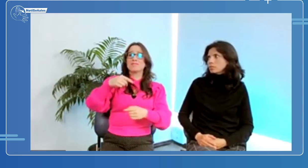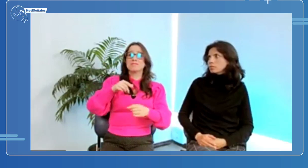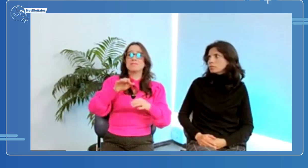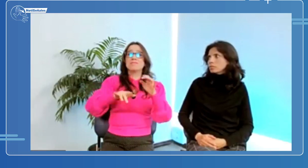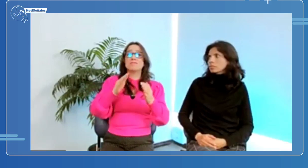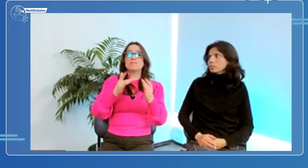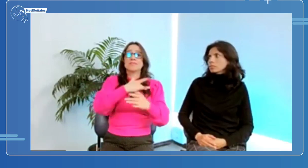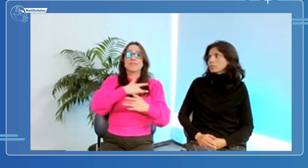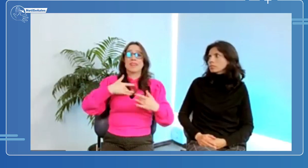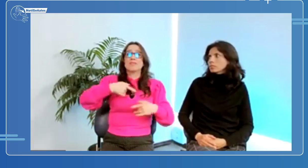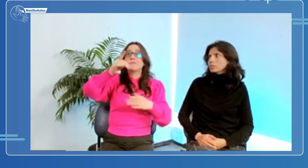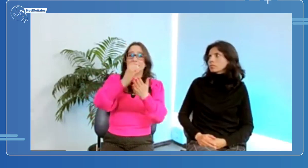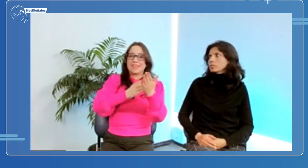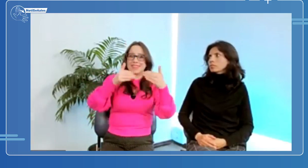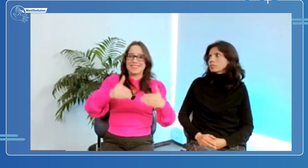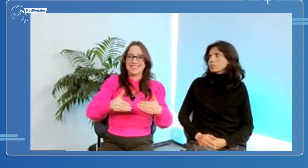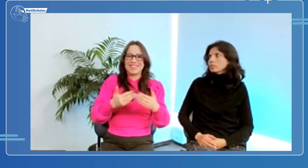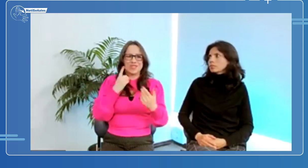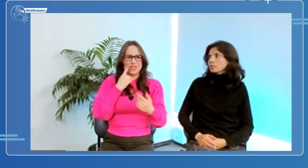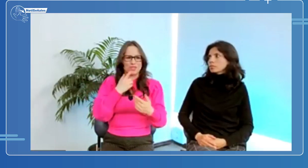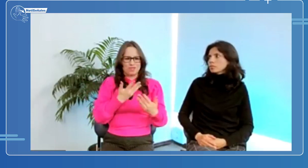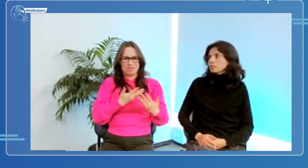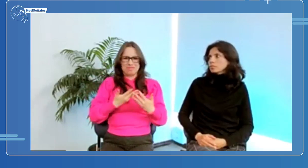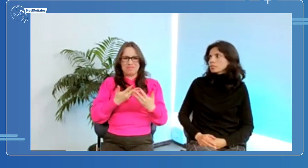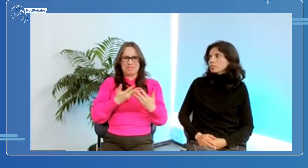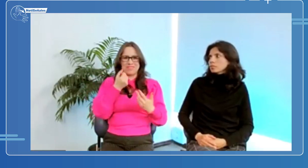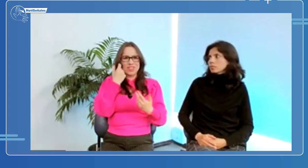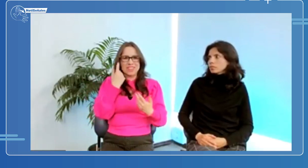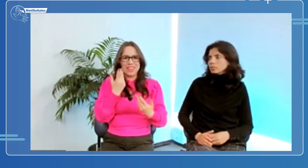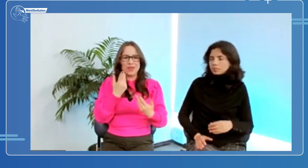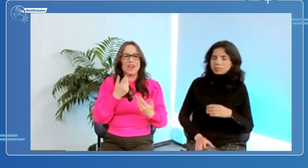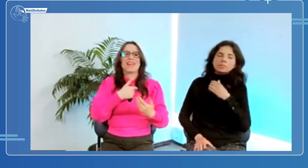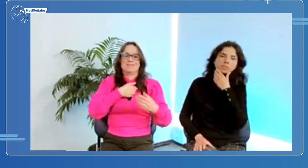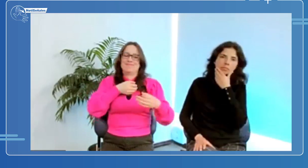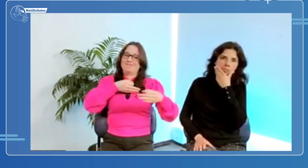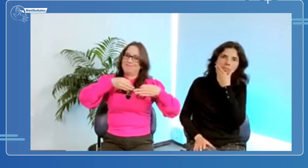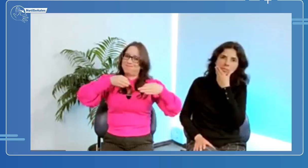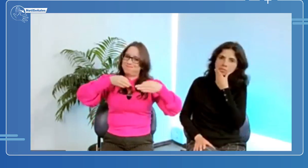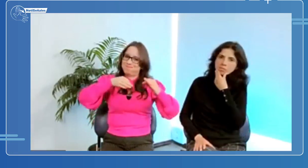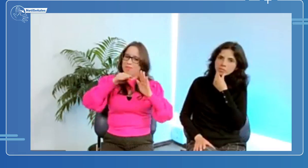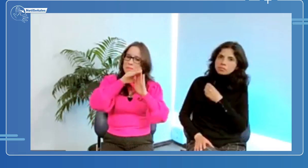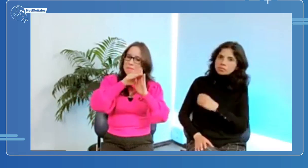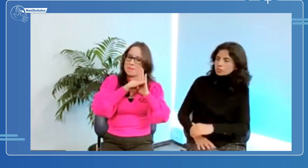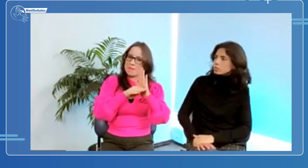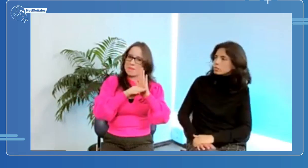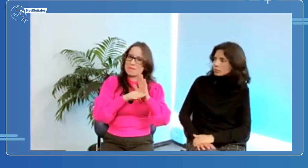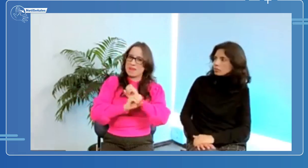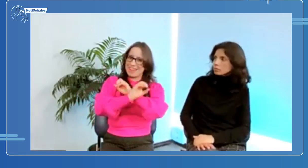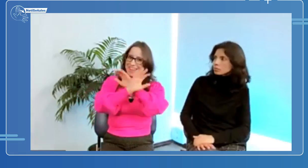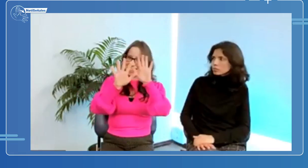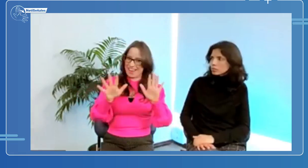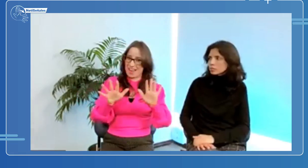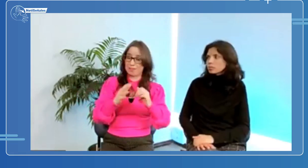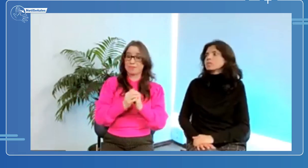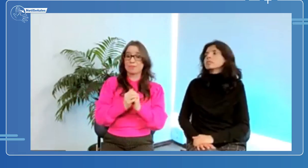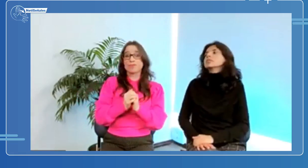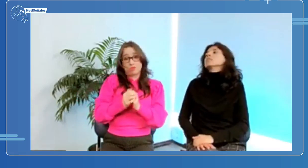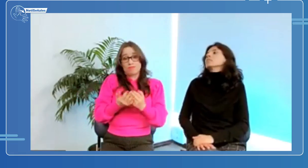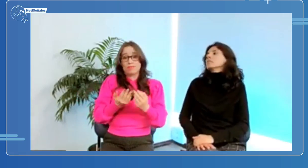es el trámite, cuál es la gestión, porque muchos dicen, ah, no, pues no entiendo, voy directamente al ministerio. Entonces, allí